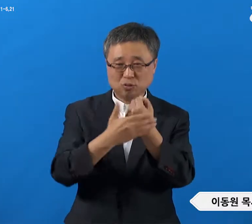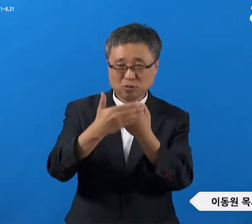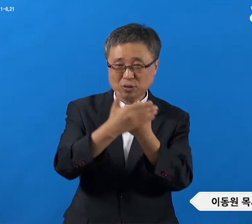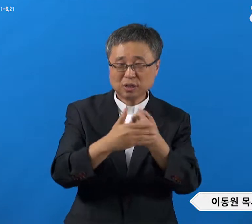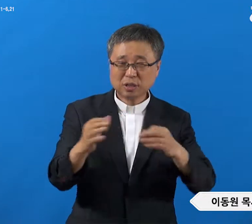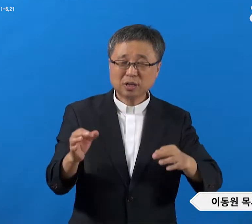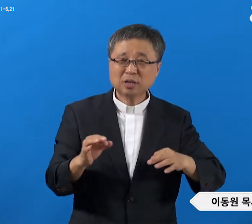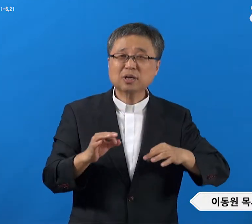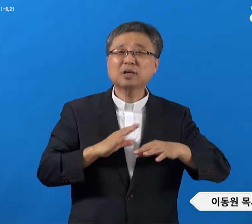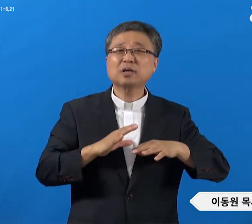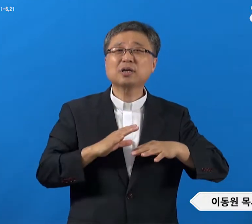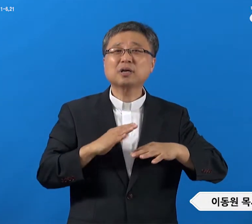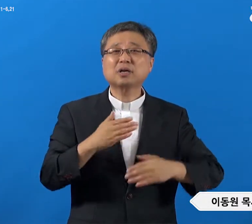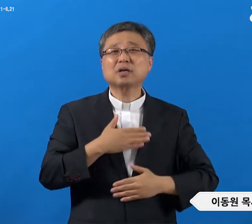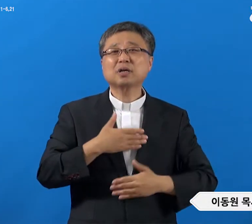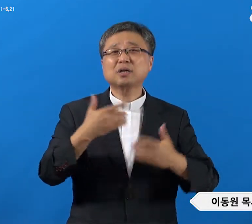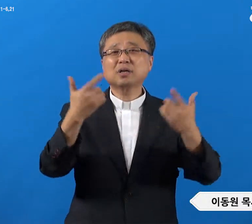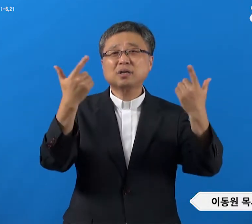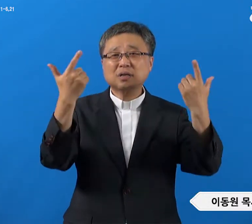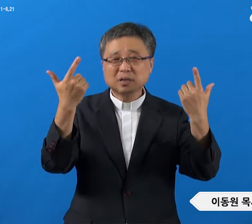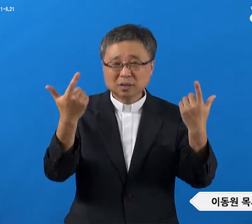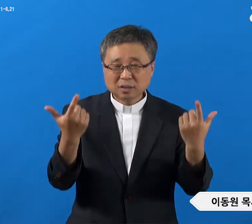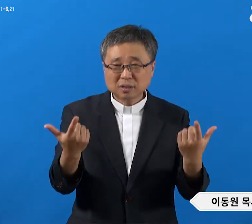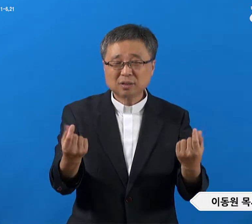놀라와 나